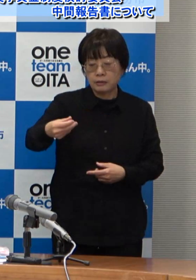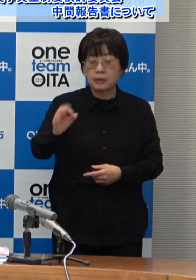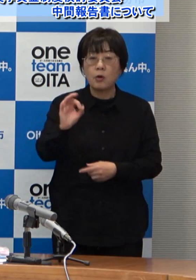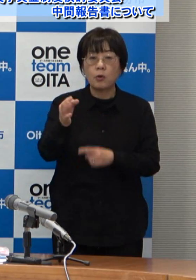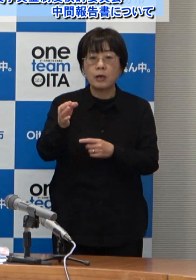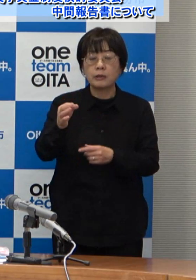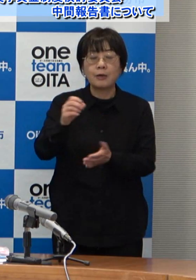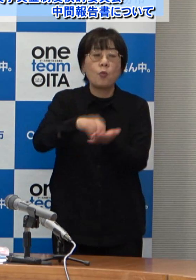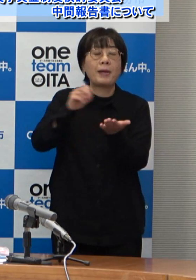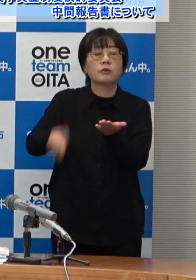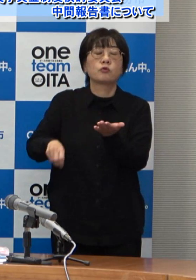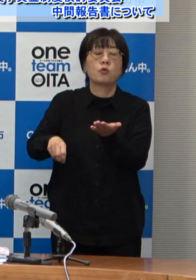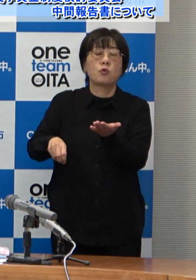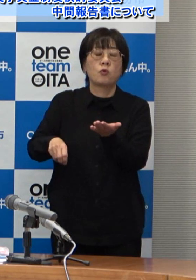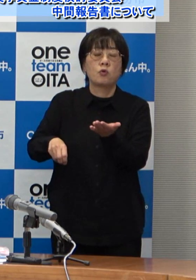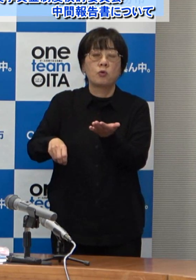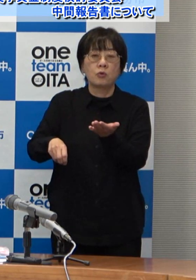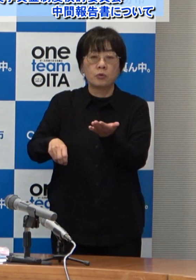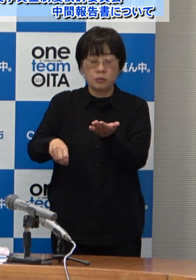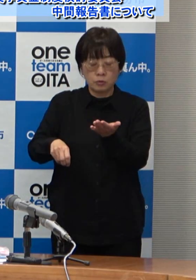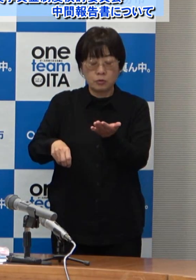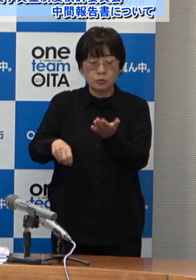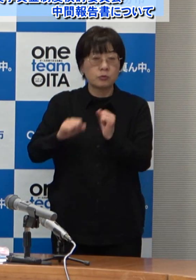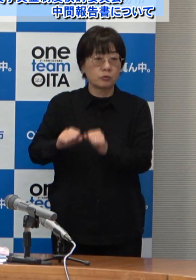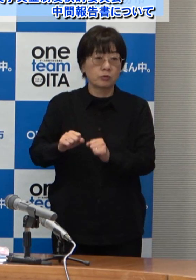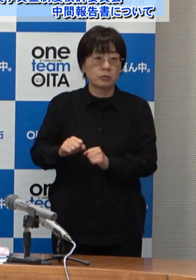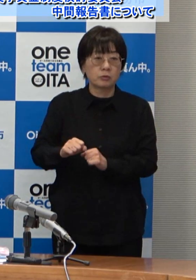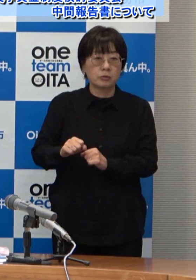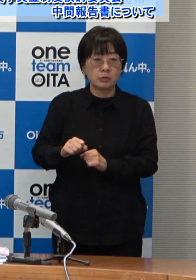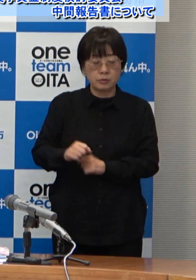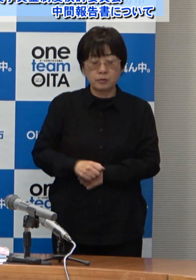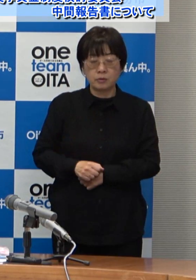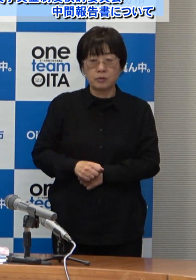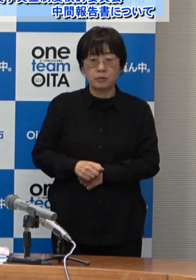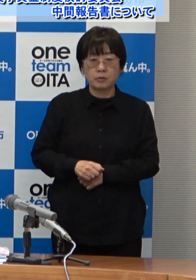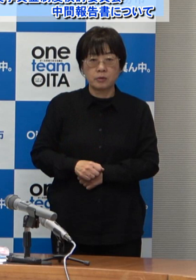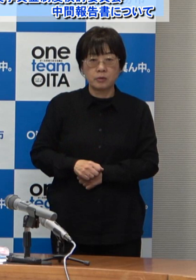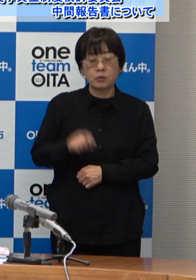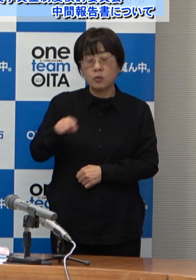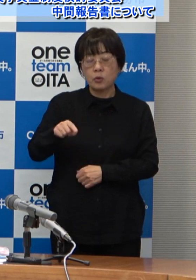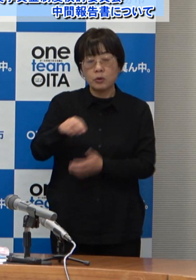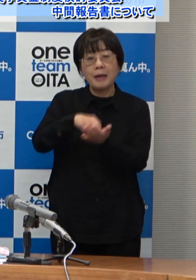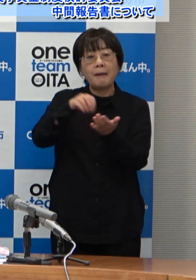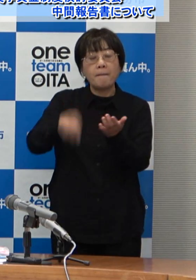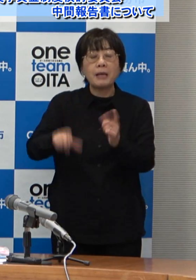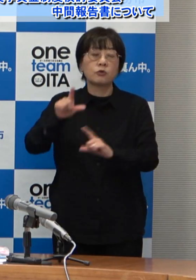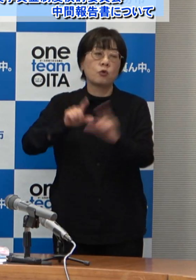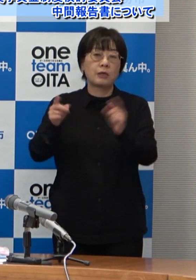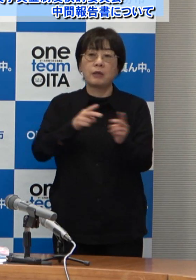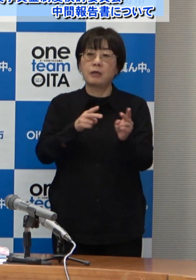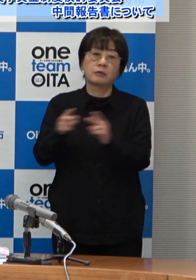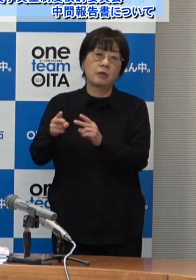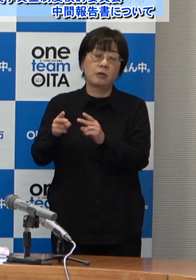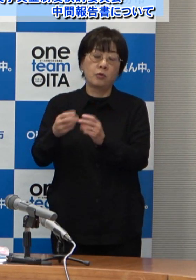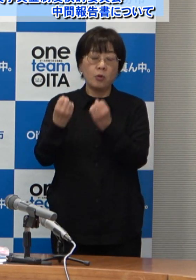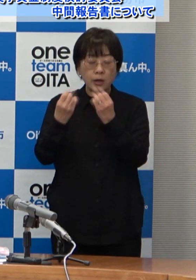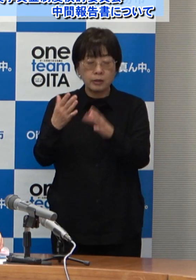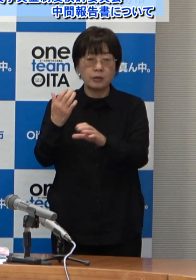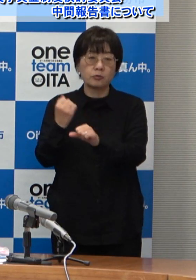が免除となるいわゆる給付型に近い変換免除型の制度となっており